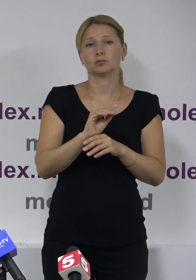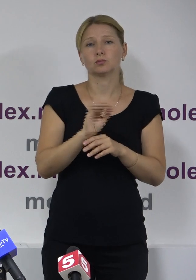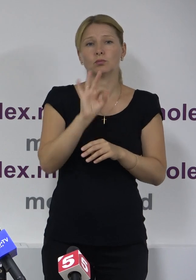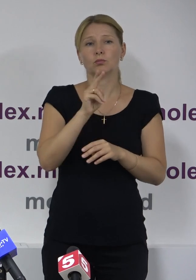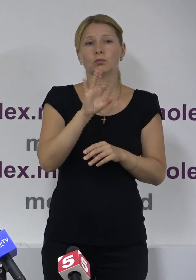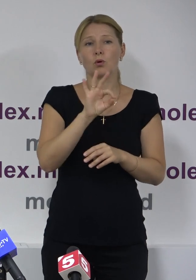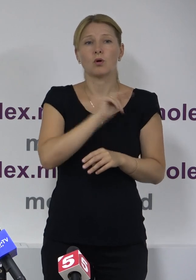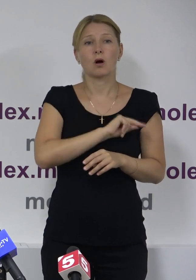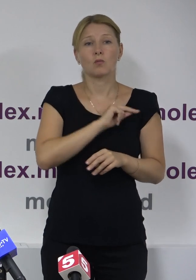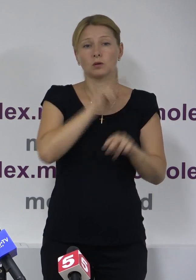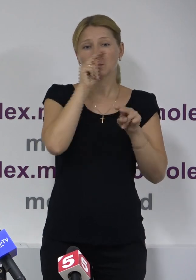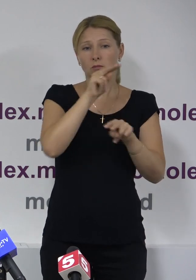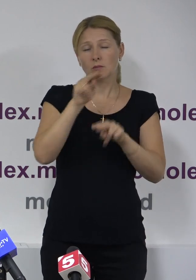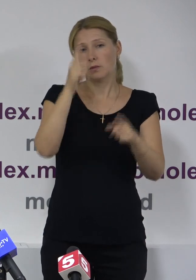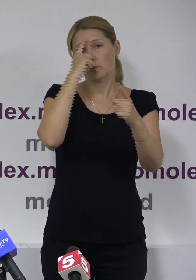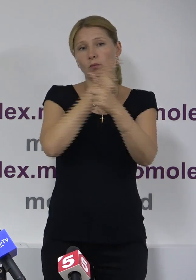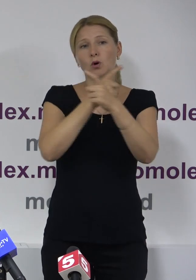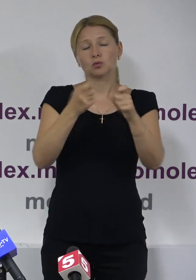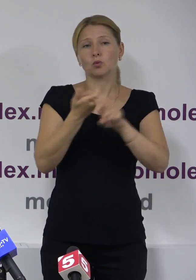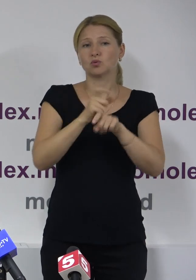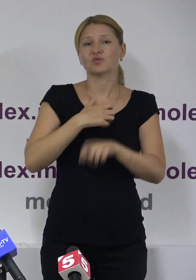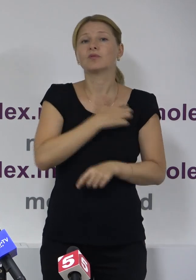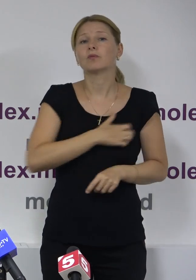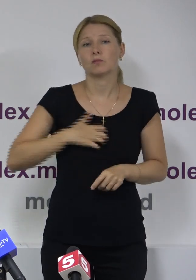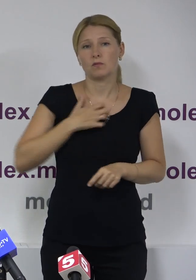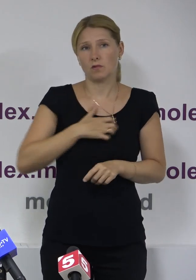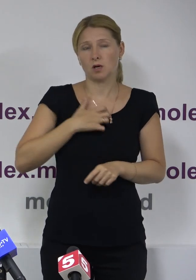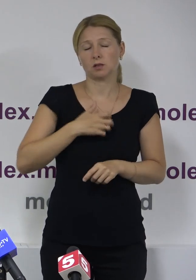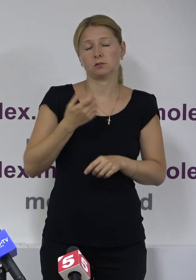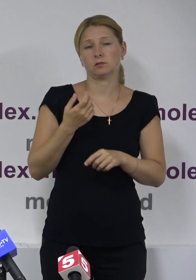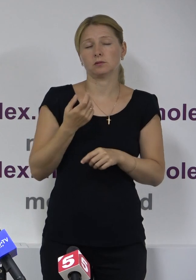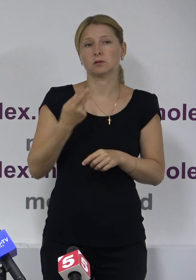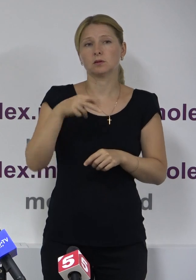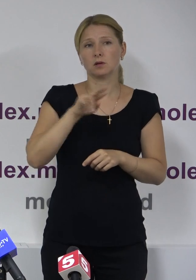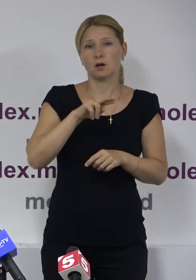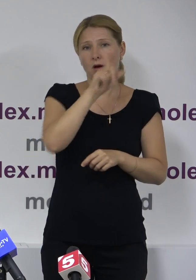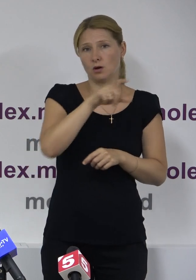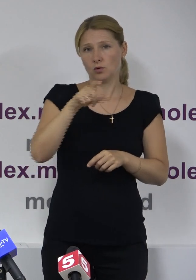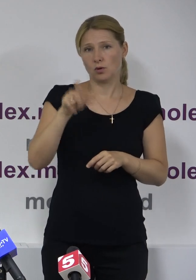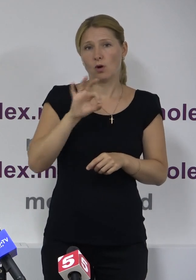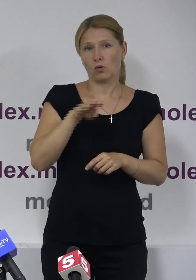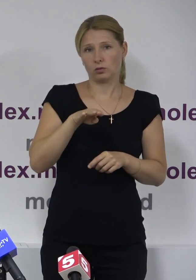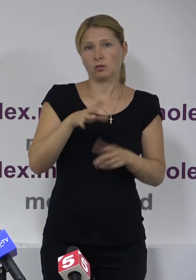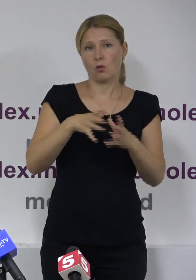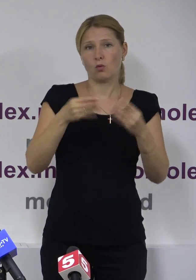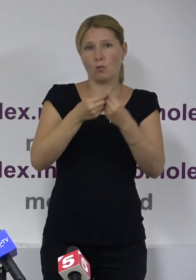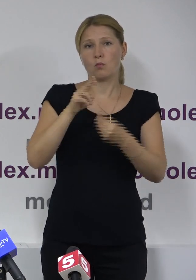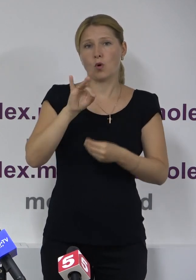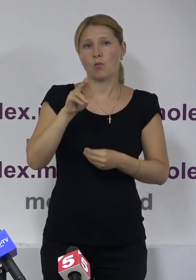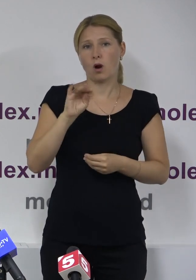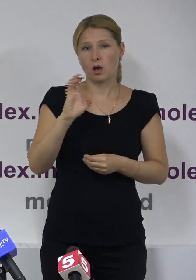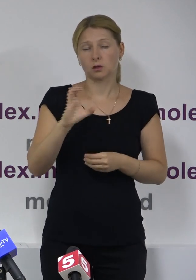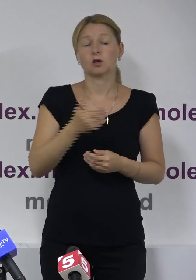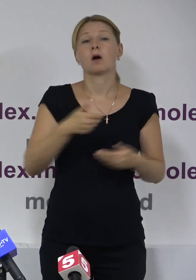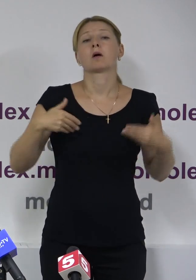cu câteva mesaje importante din punctul nostru de vedere al misiunii Promulex. În primul rând, vreau să